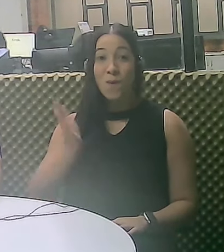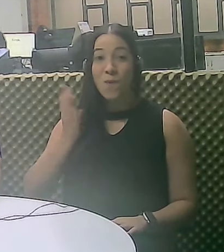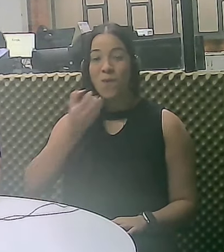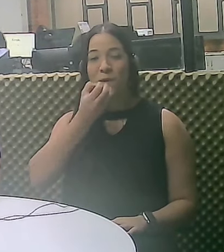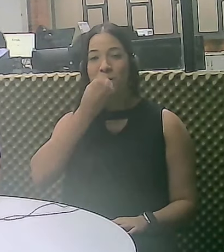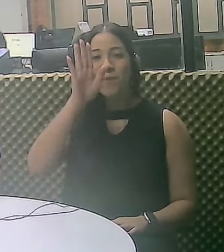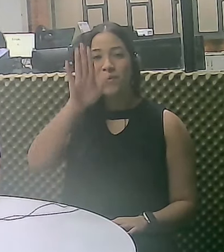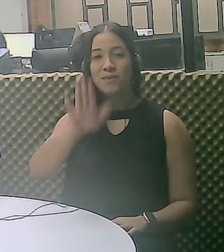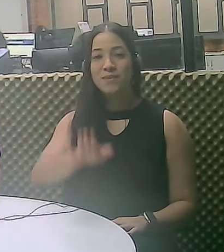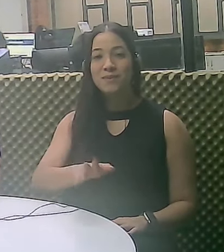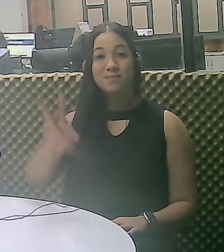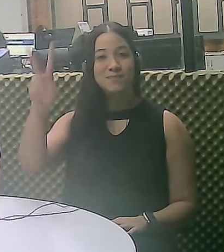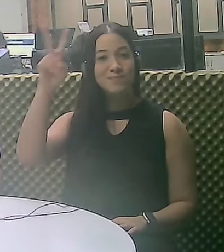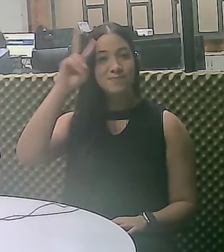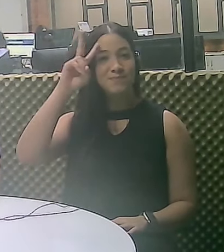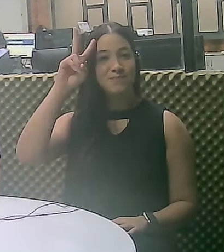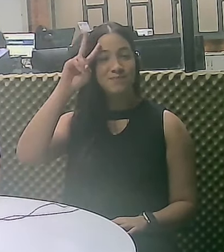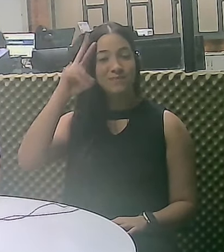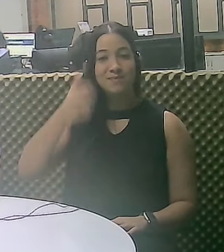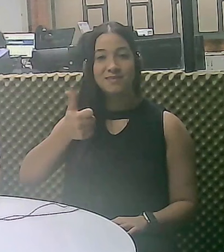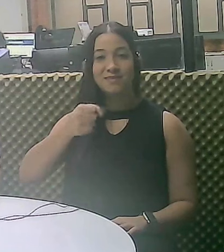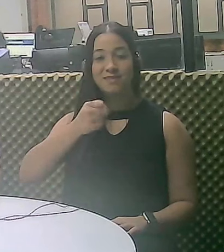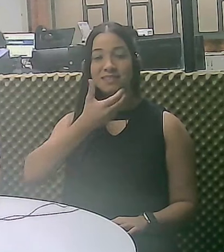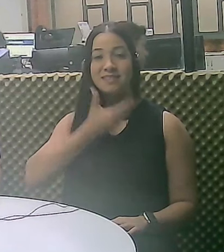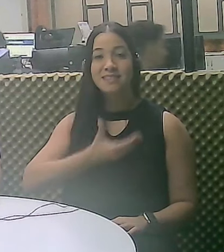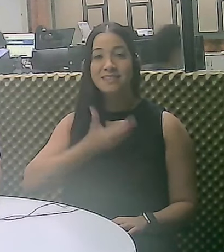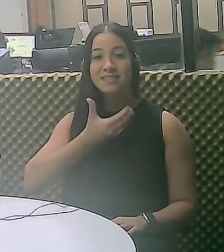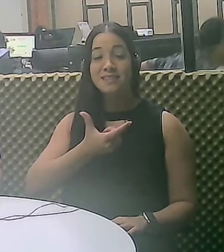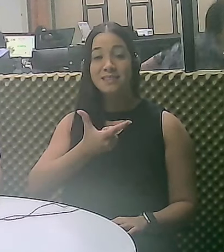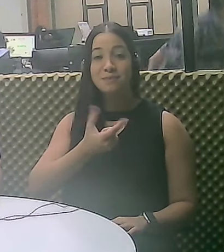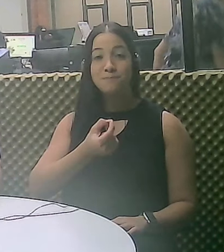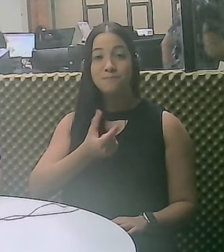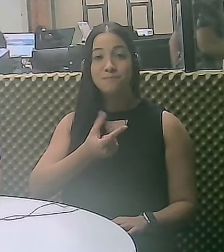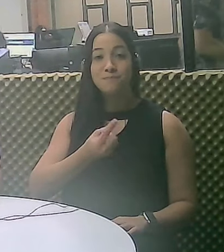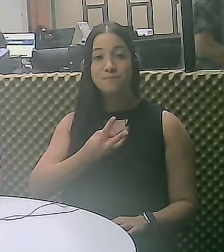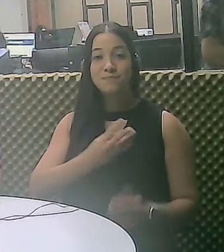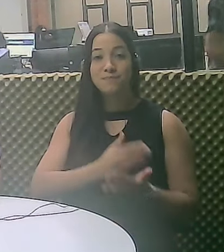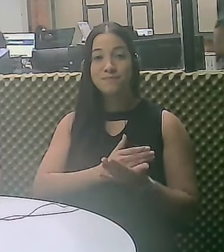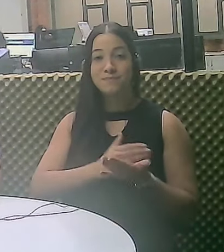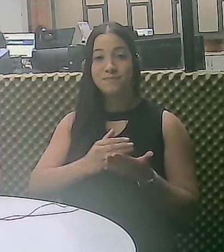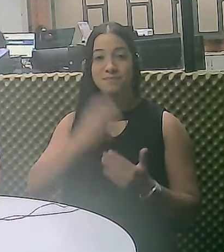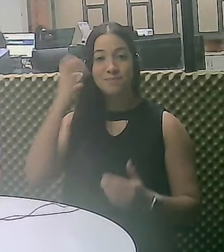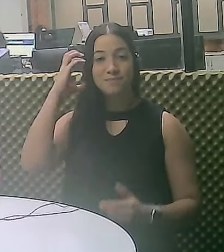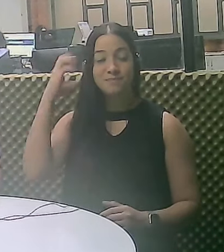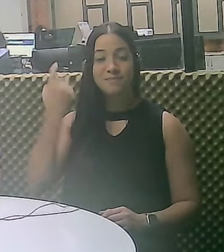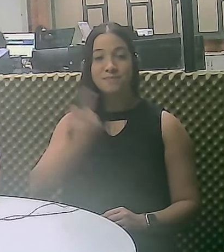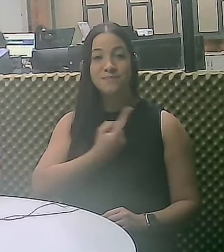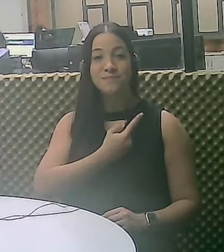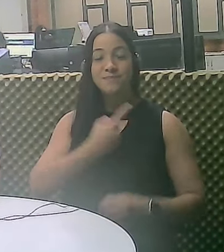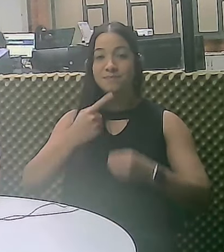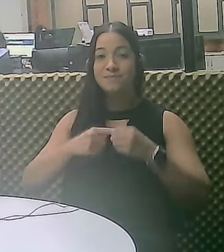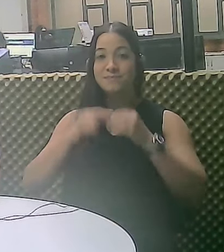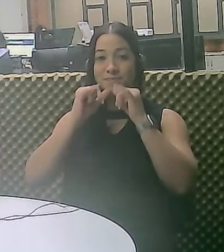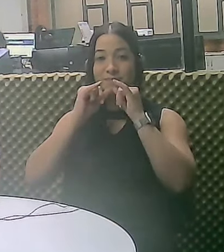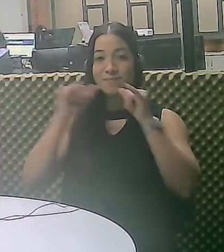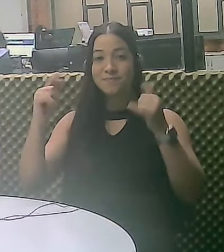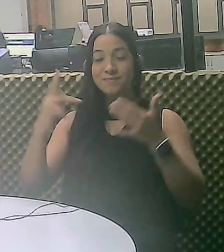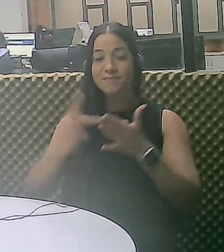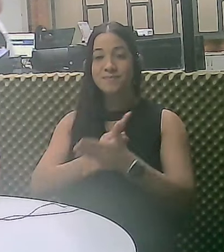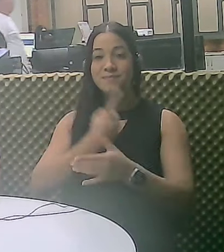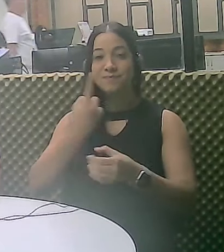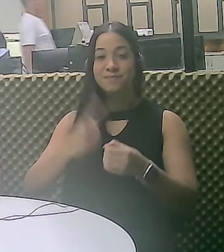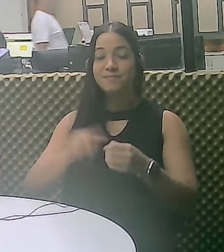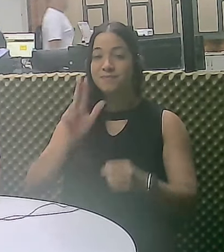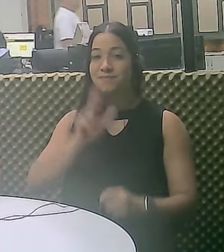Vamos lá, boa tarde. Hoje é segunda-feira, dia 18 de dezembro de 2023. Está no ar a Rádio Nossa Cidade com um boletim de notícias sobre o que de